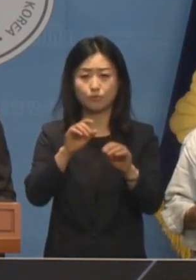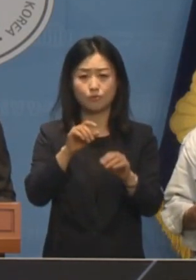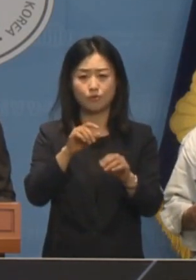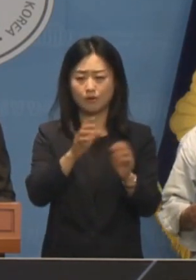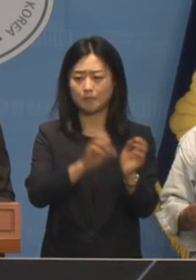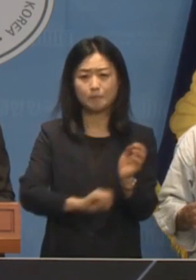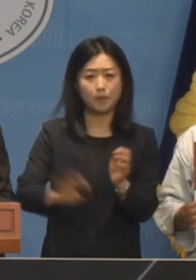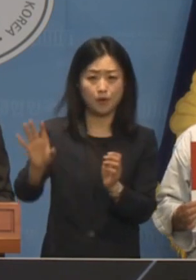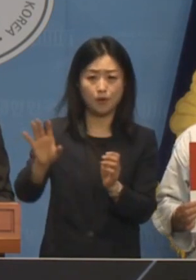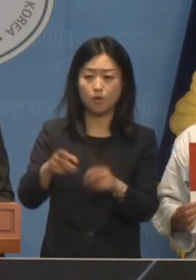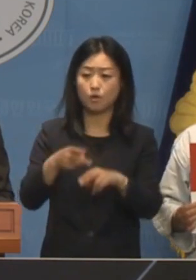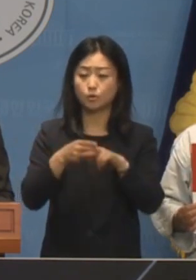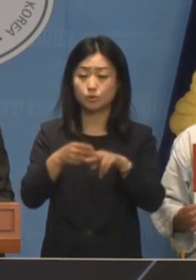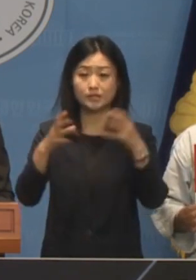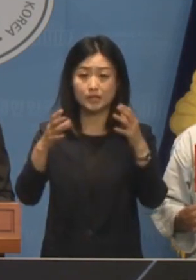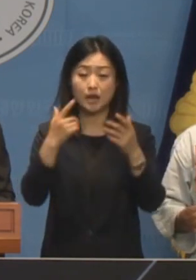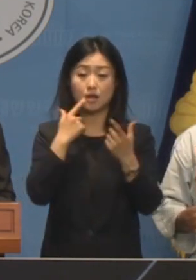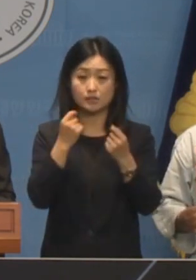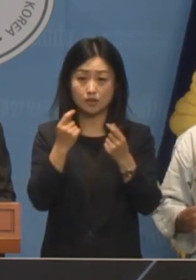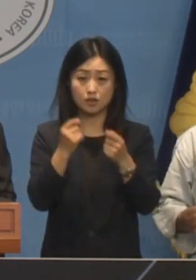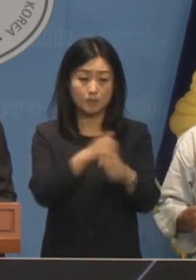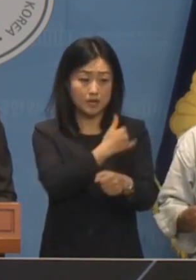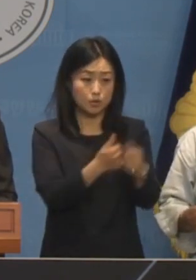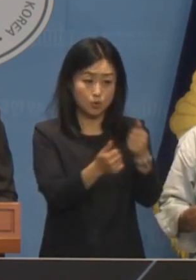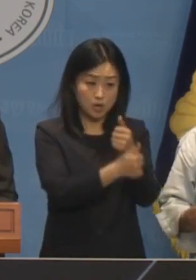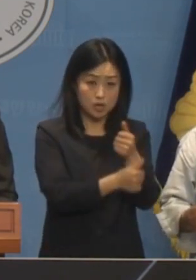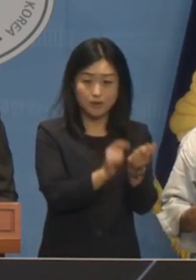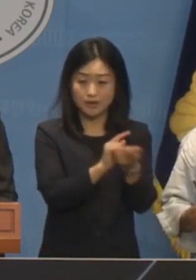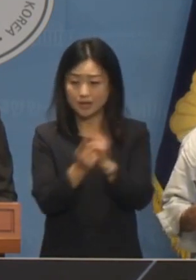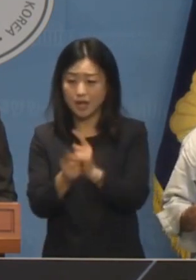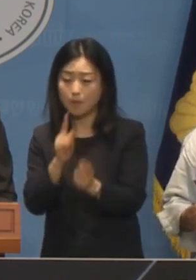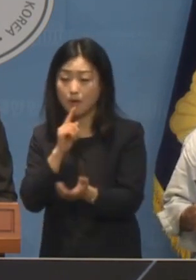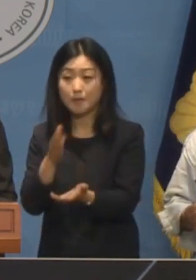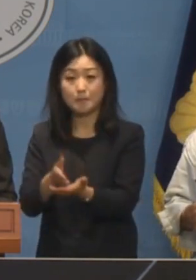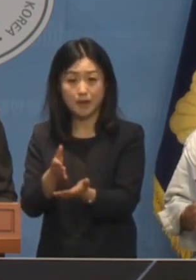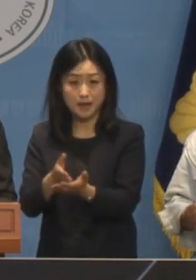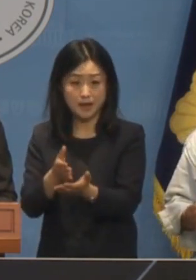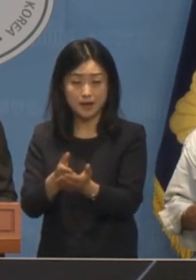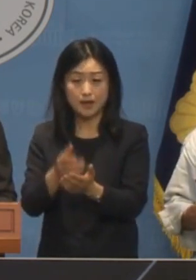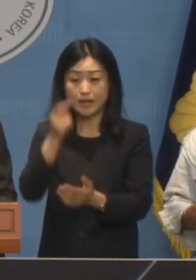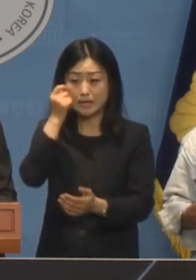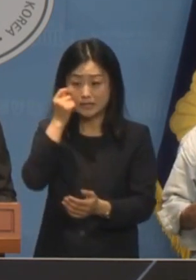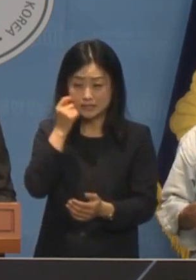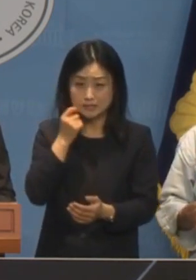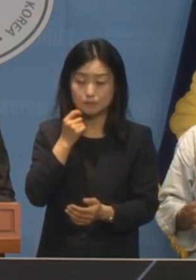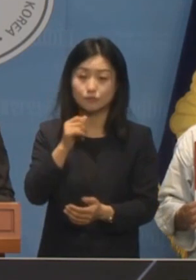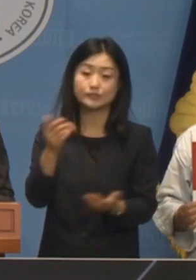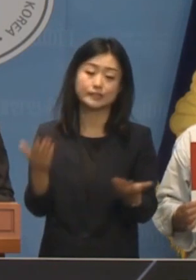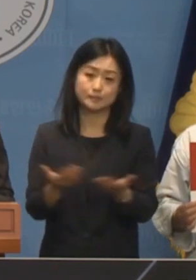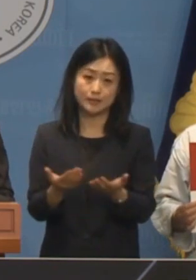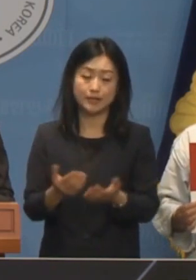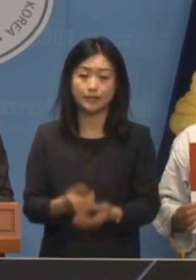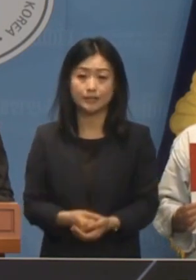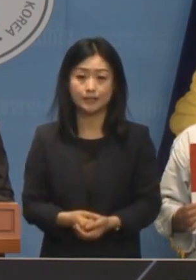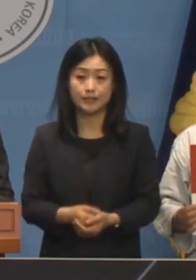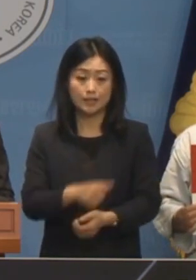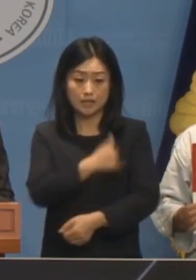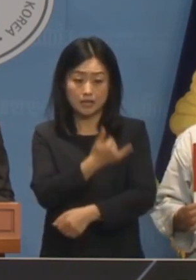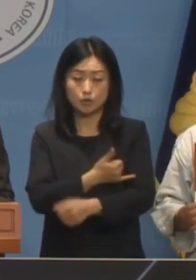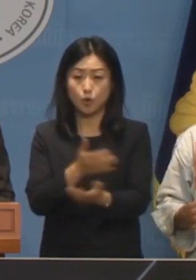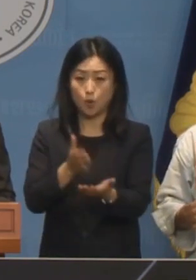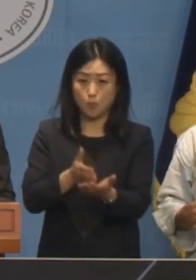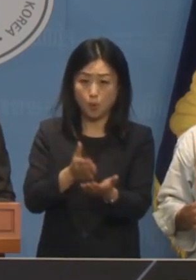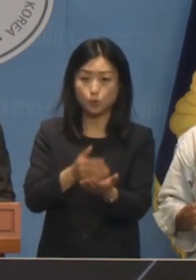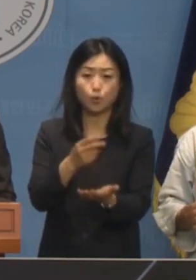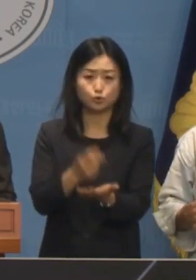국가에서나 있을 법한 인권위의 대변인과 같은 행태를 보여왔는데 이는 매우 슬프고 비극적인 일이다. 인권보도